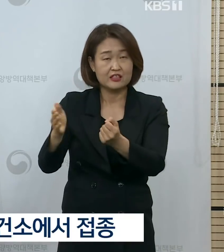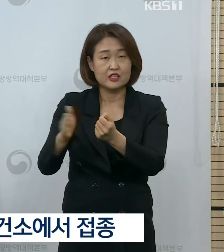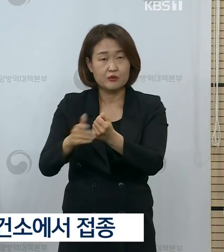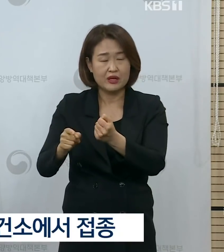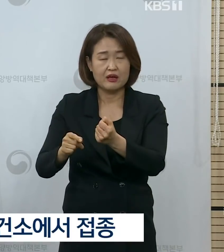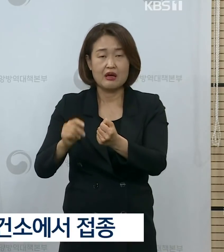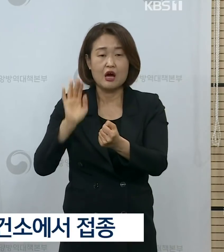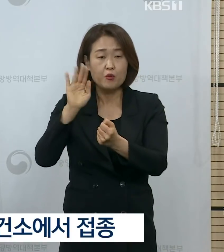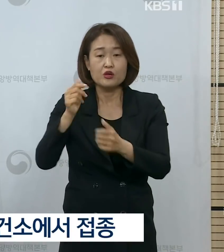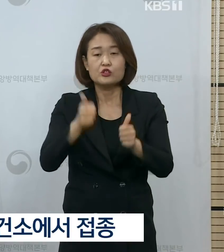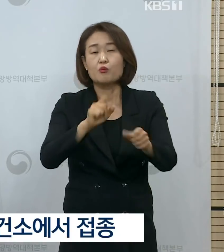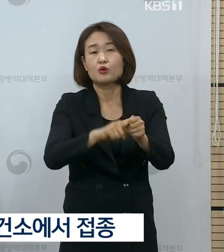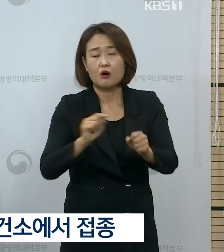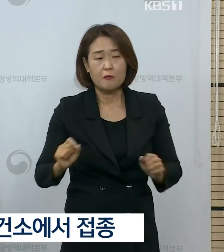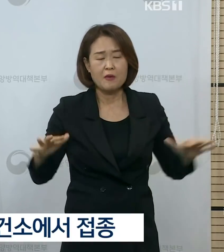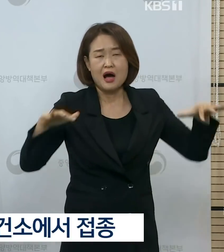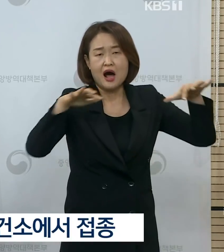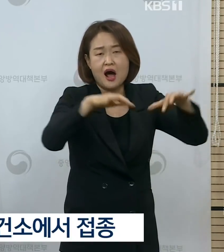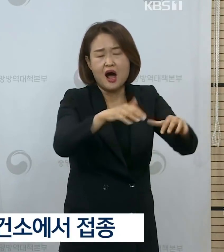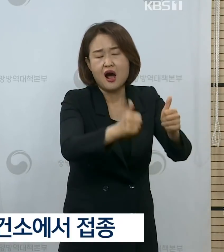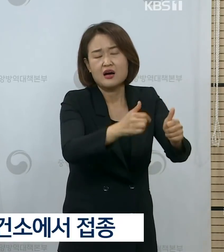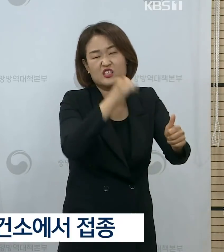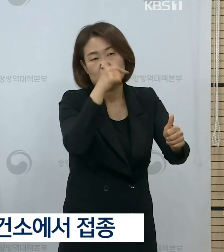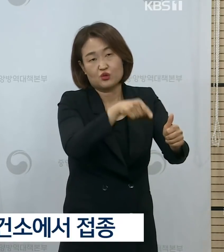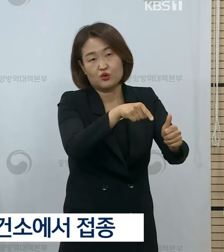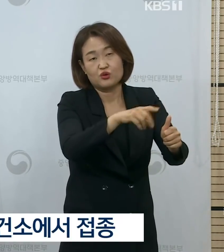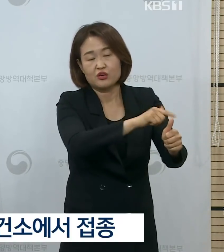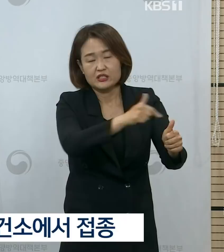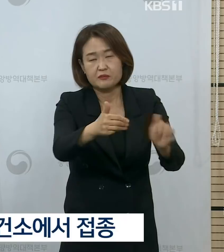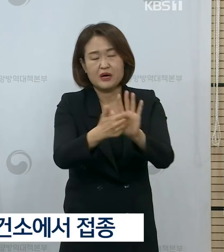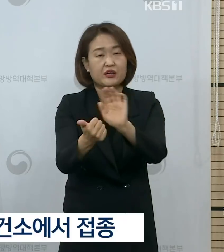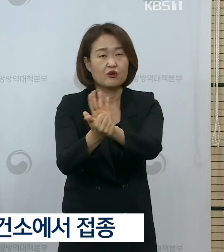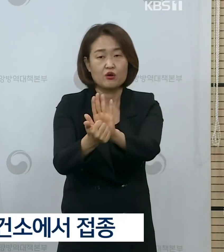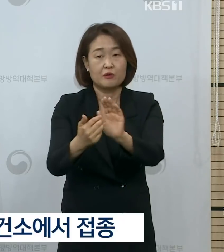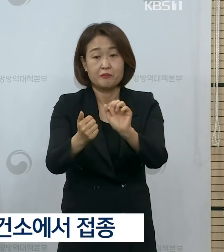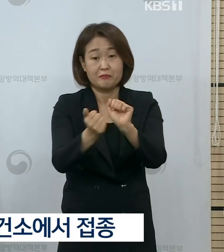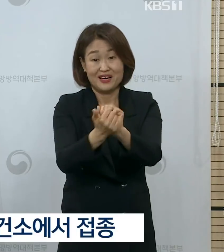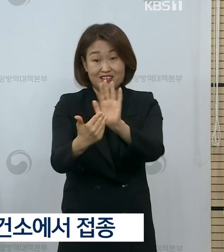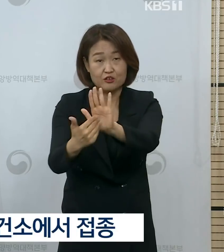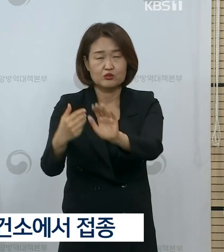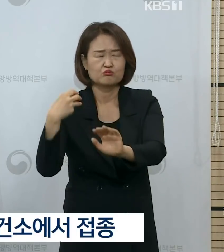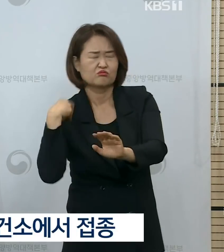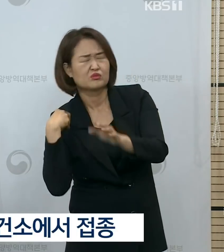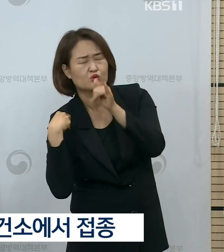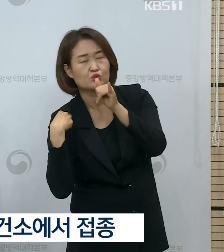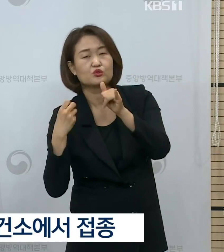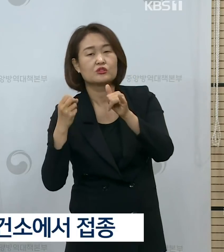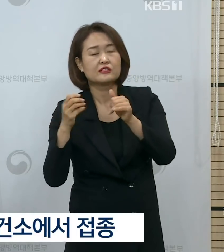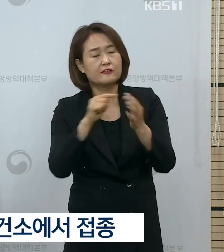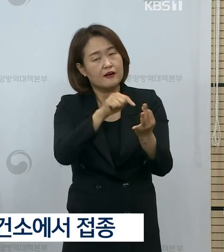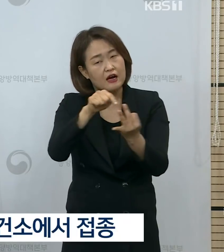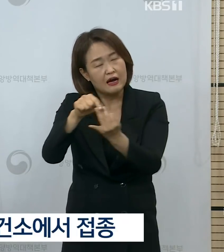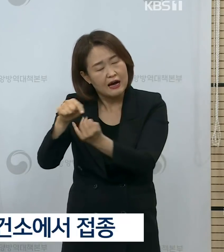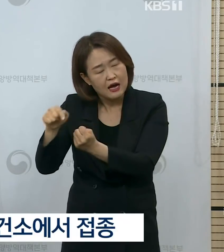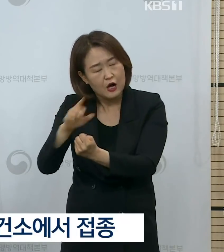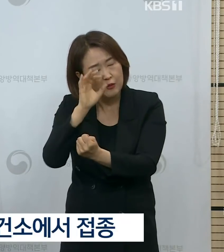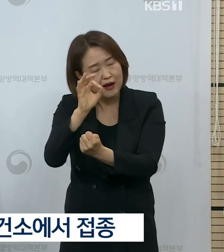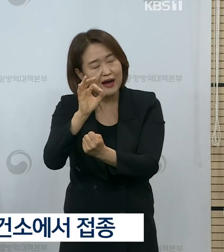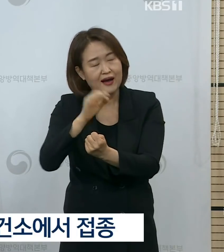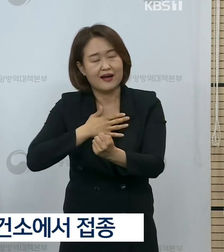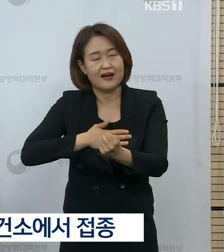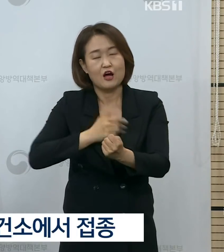전파 확산의 위험과 방역 부담 등을 감안해서 접종 대상에 포함하여 화이자 백신의 잔여